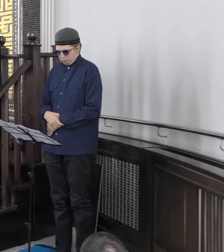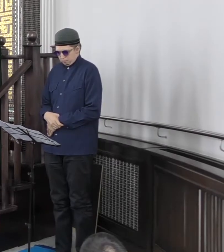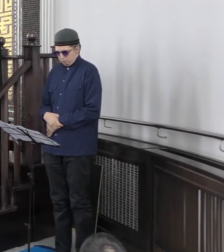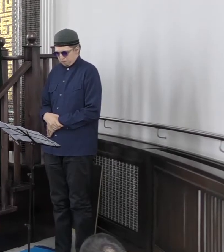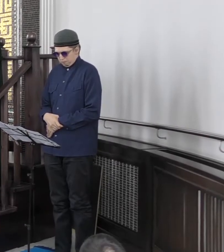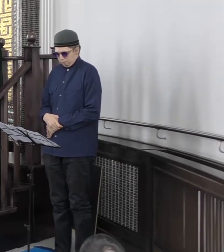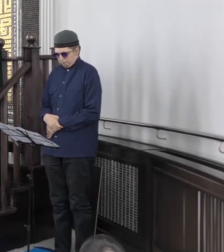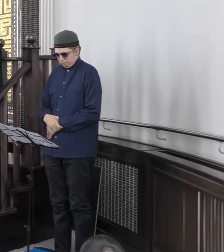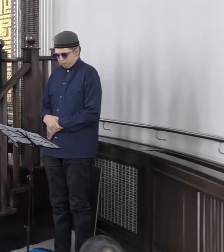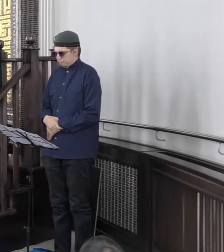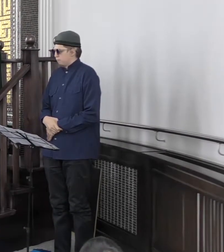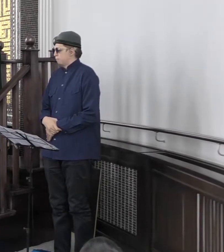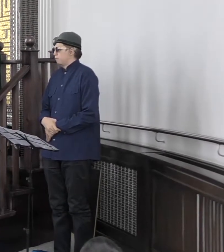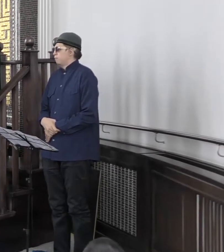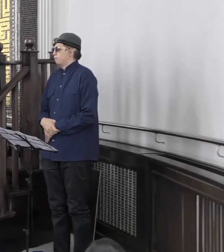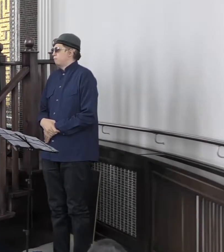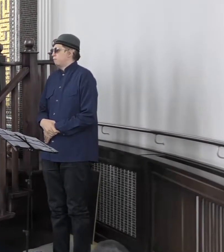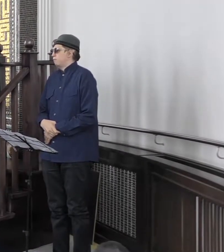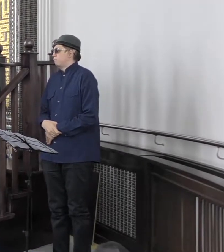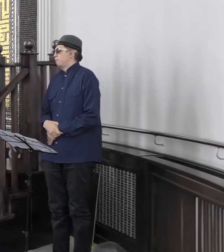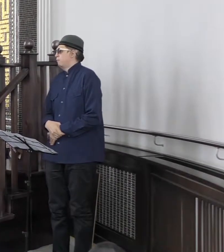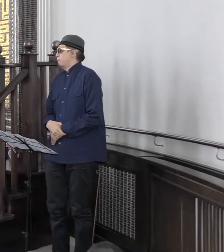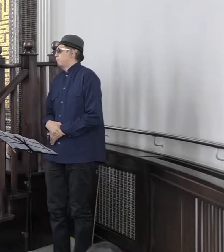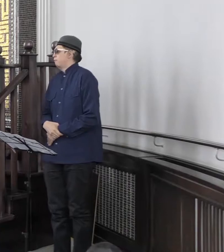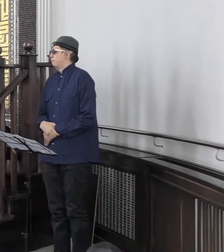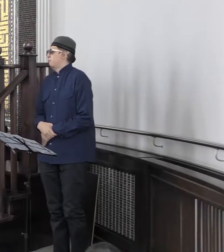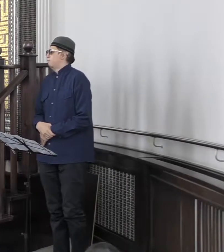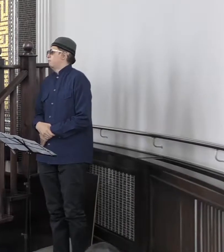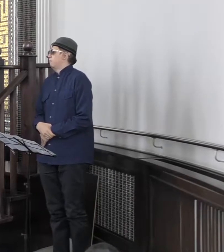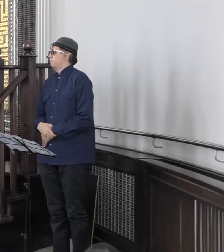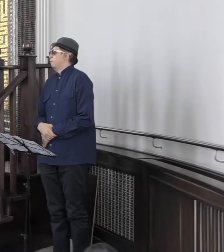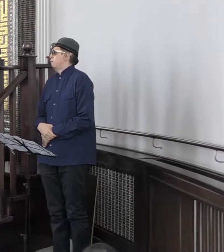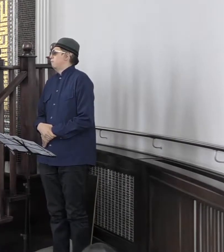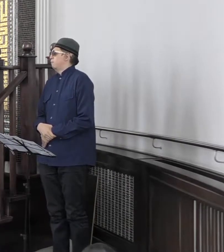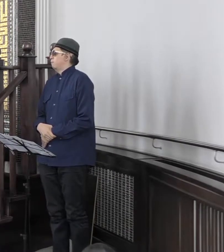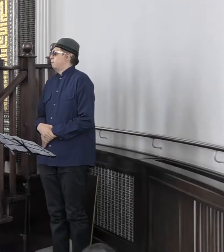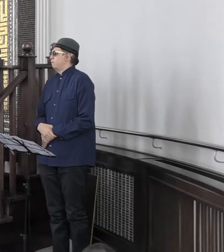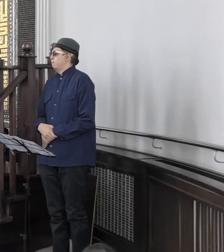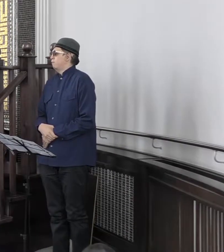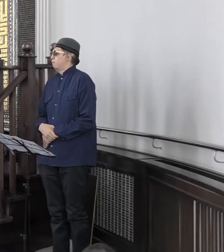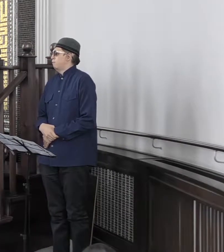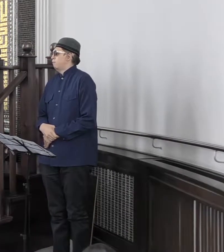له، وأشهد أن لا إله إلا الله وأشهد أن محمدا عبده ورسوله، أما بعد.